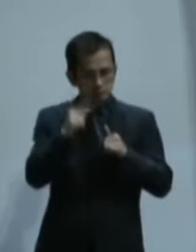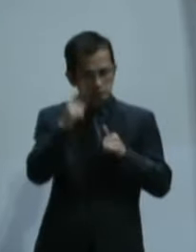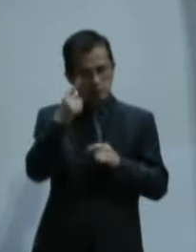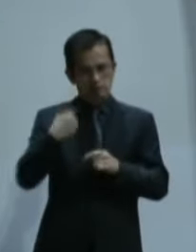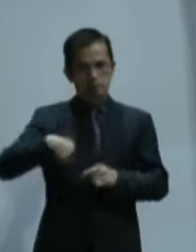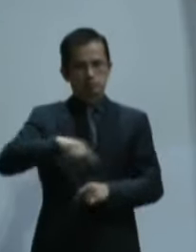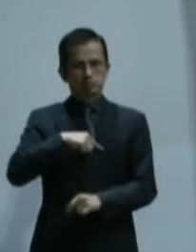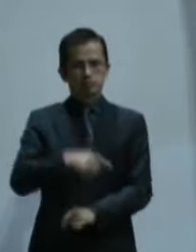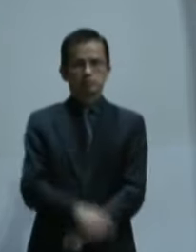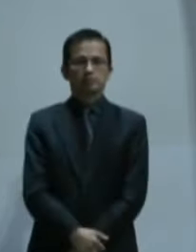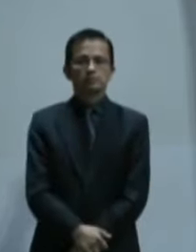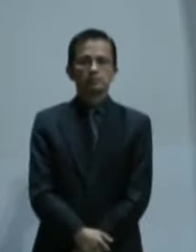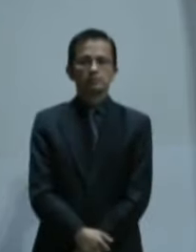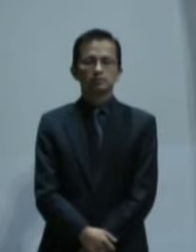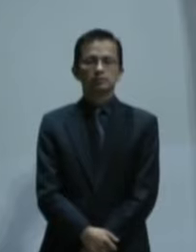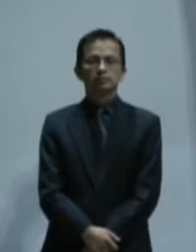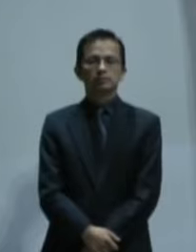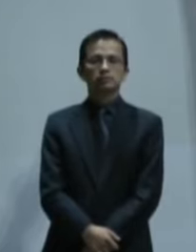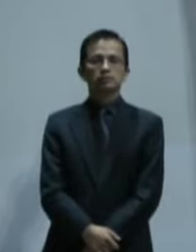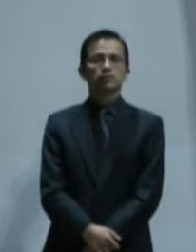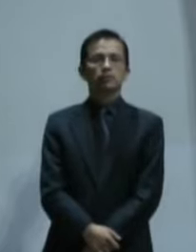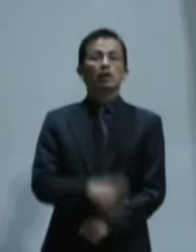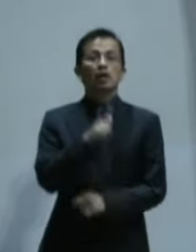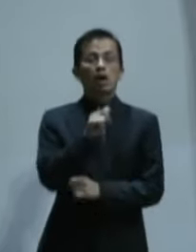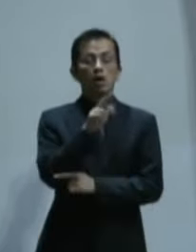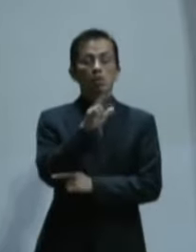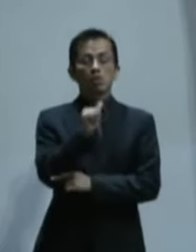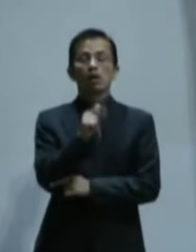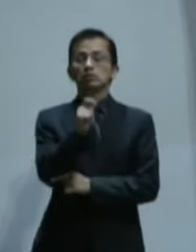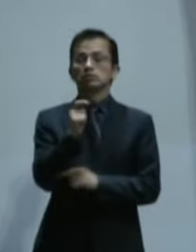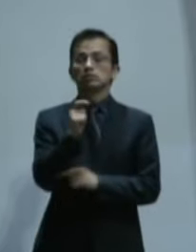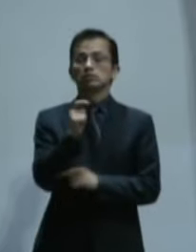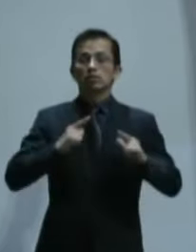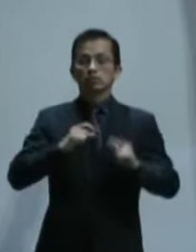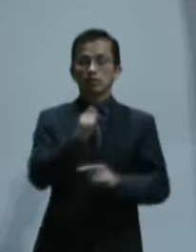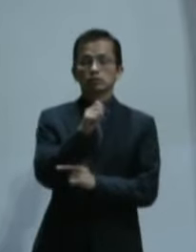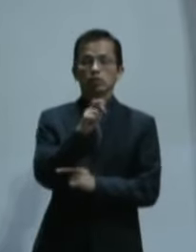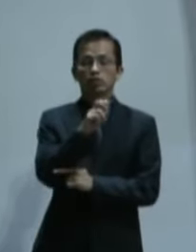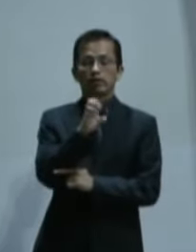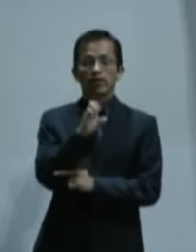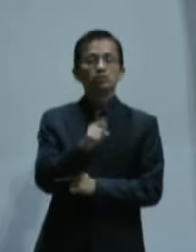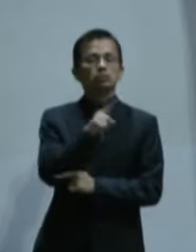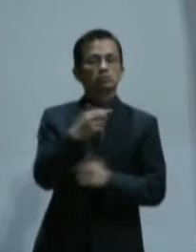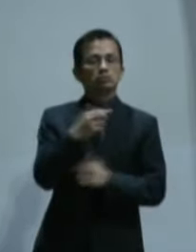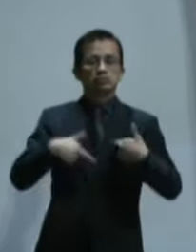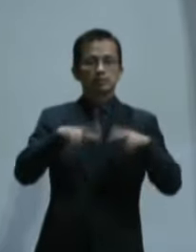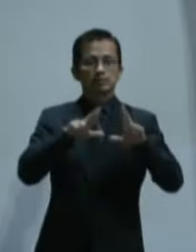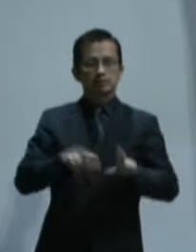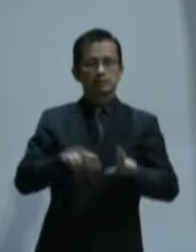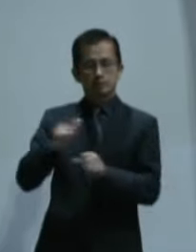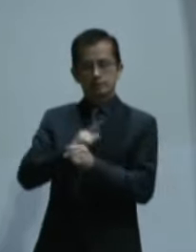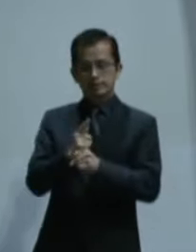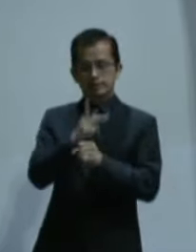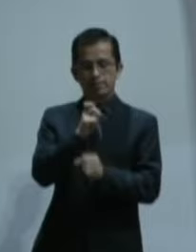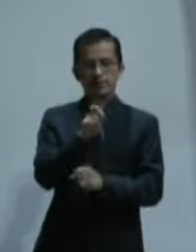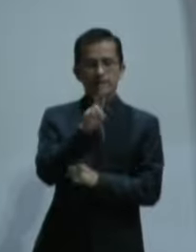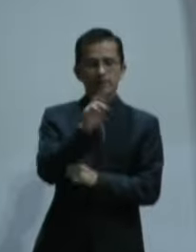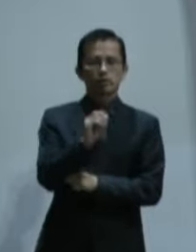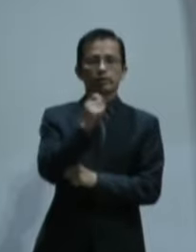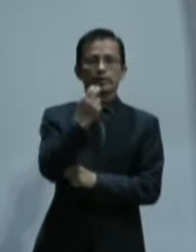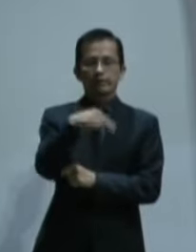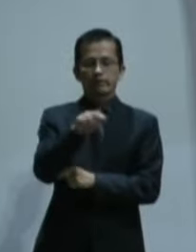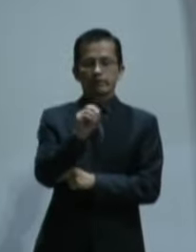recibido de tu parte eh Laura es la gerente de sorteos y está en representación del licenciado Pedro Pablo Treviño